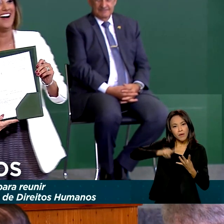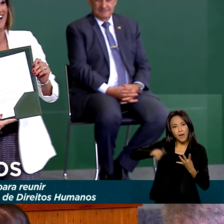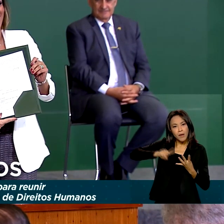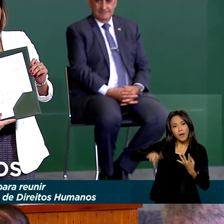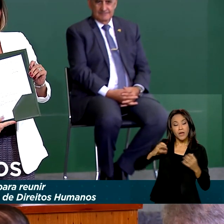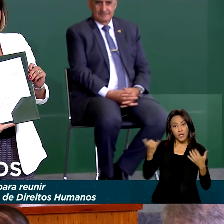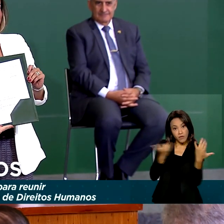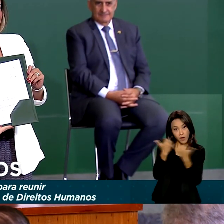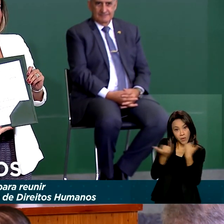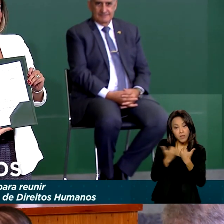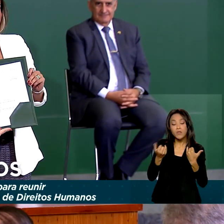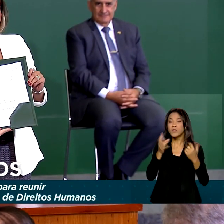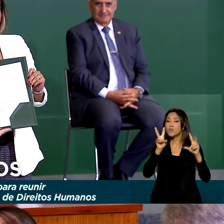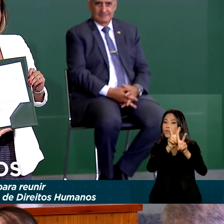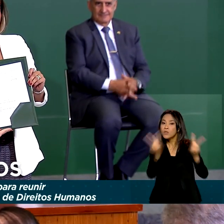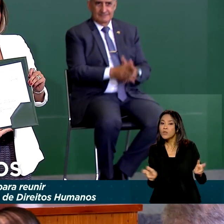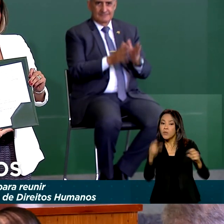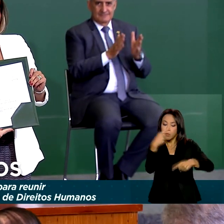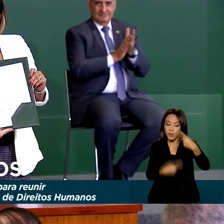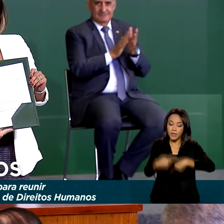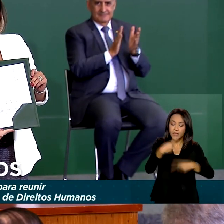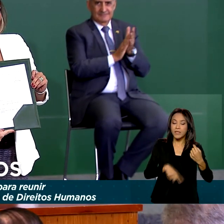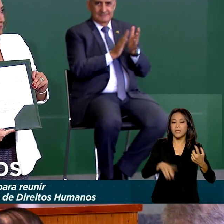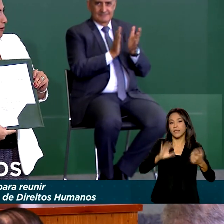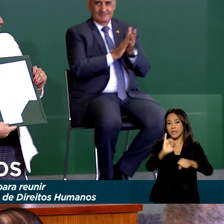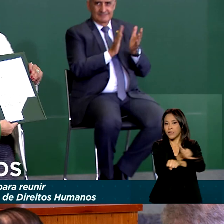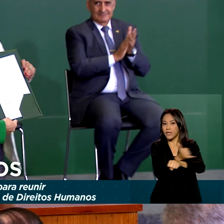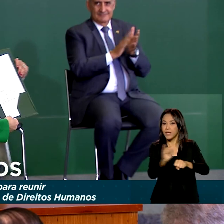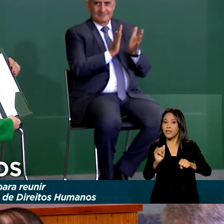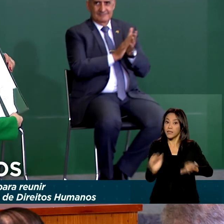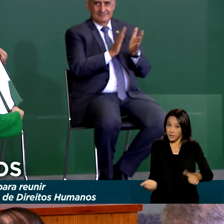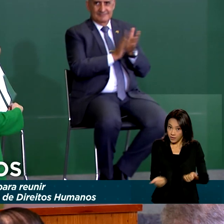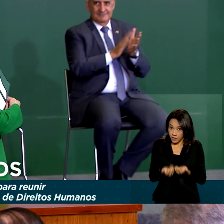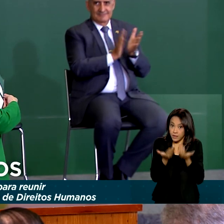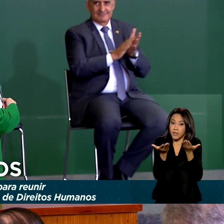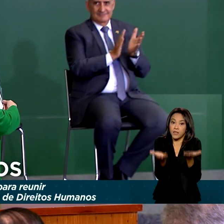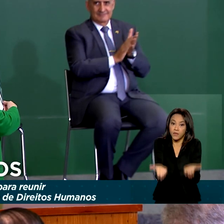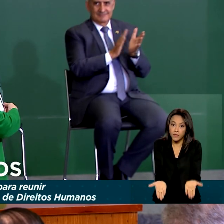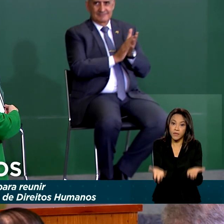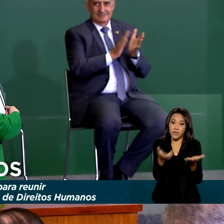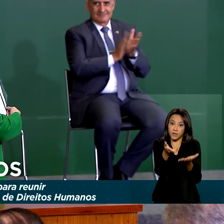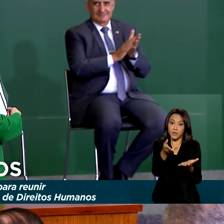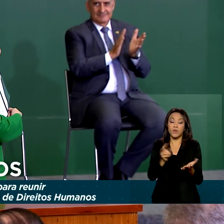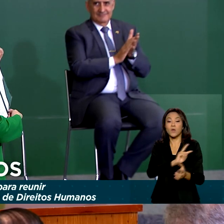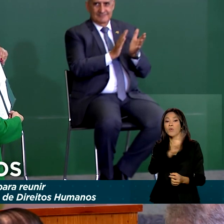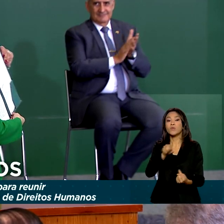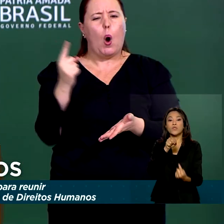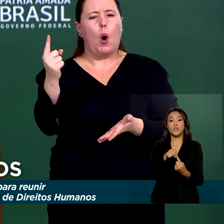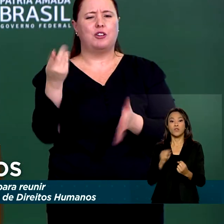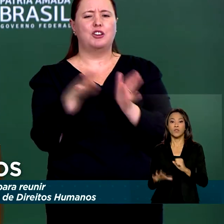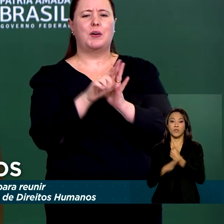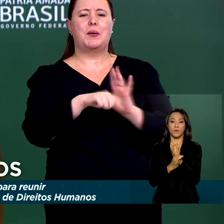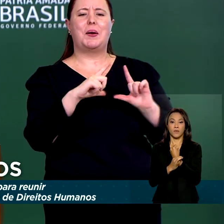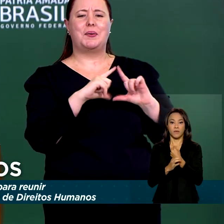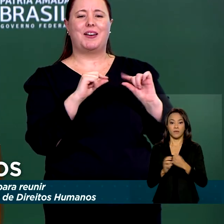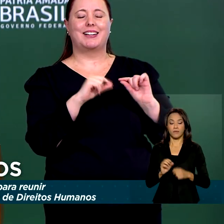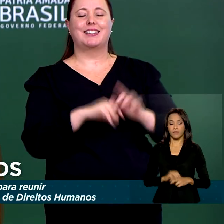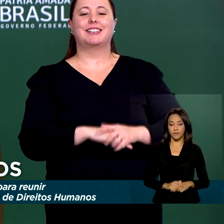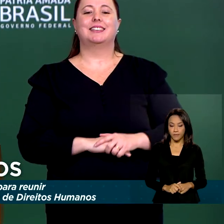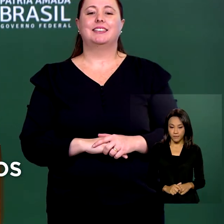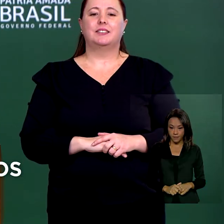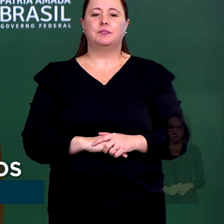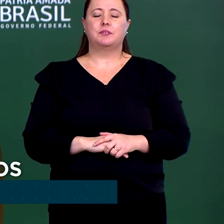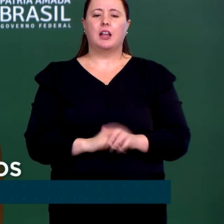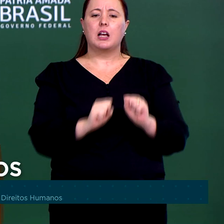só lugar políticas públicas, ações e serviços relacionados à rede de proteção. Esse